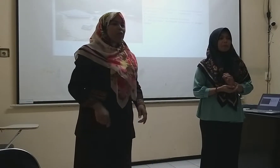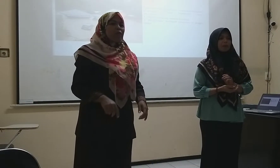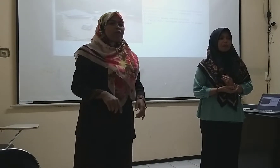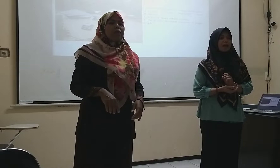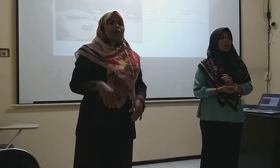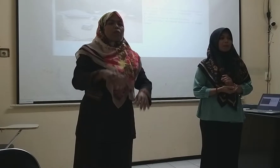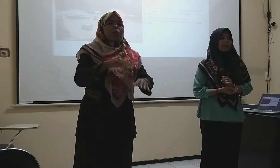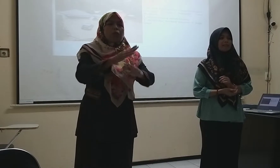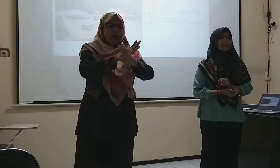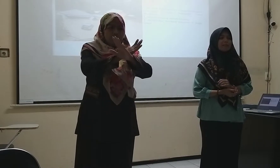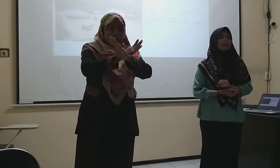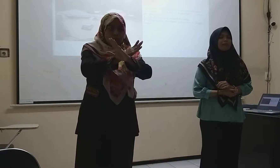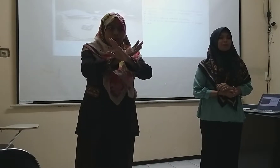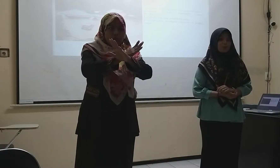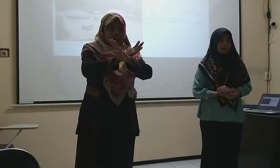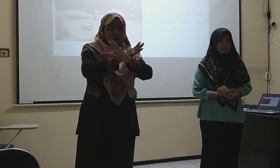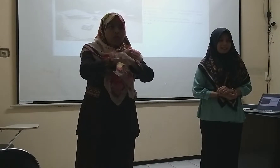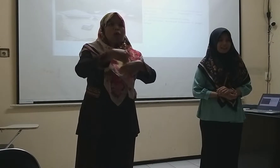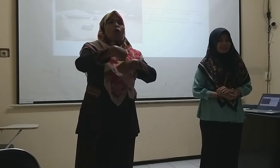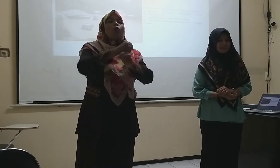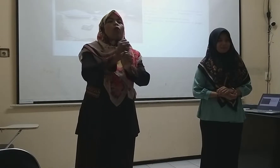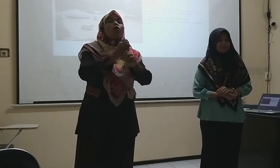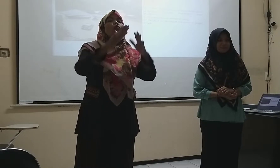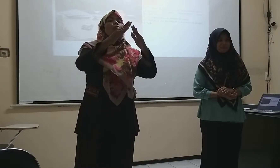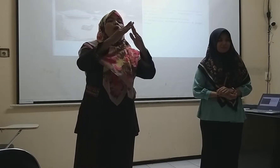tidak membuat bangunan di pinggir sungai.